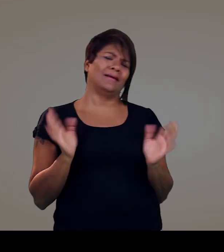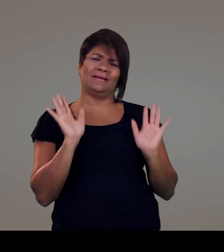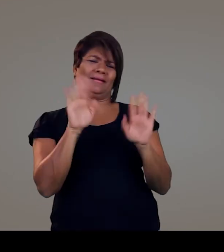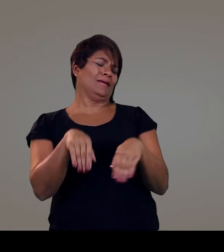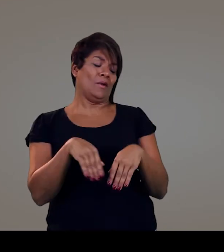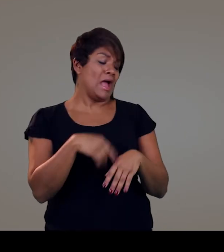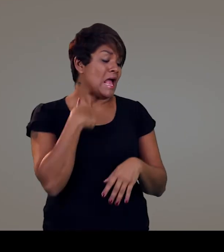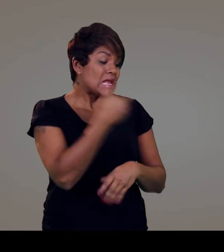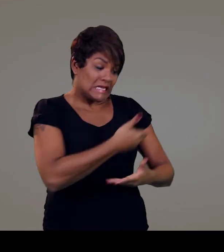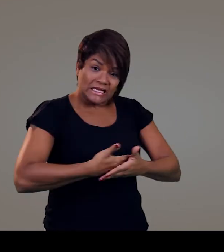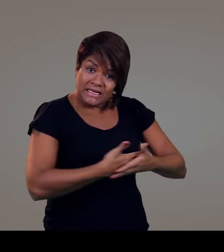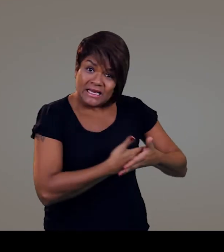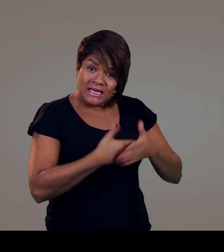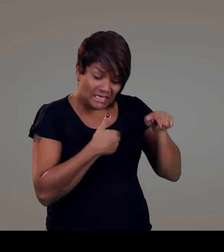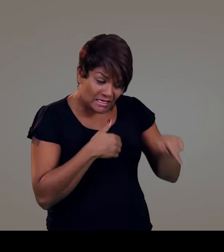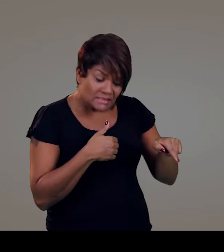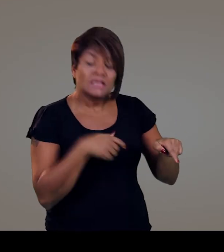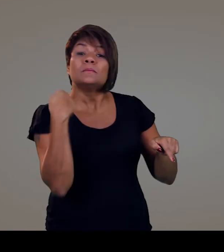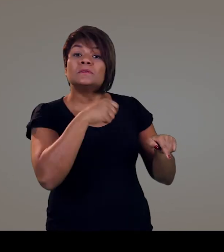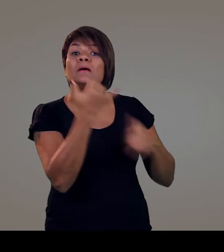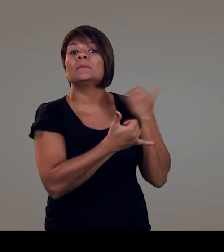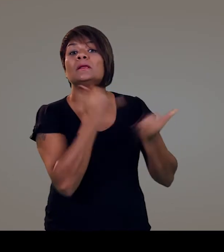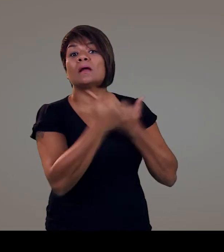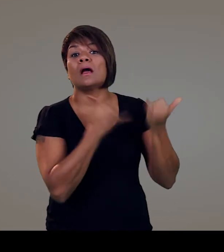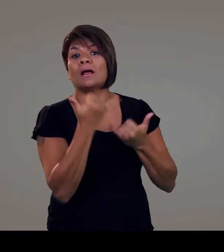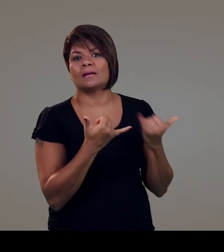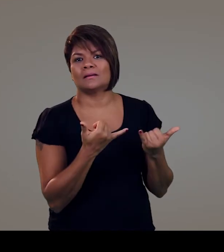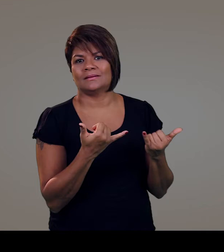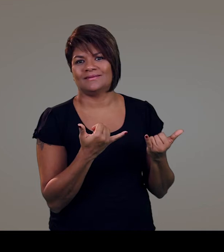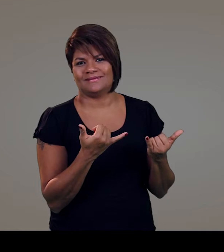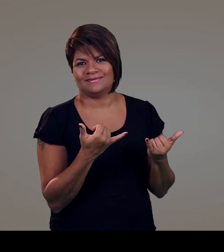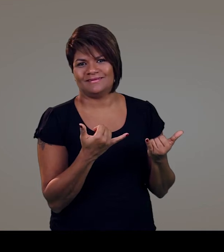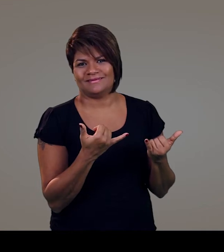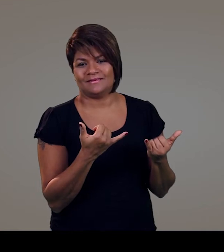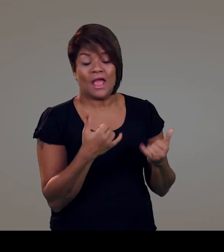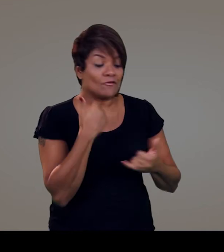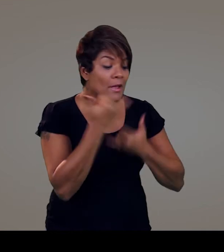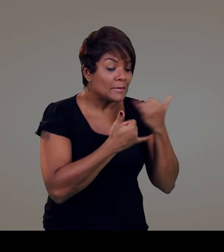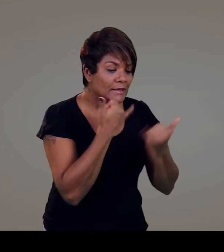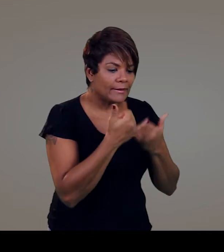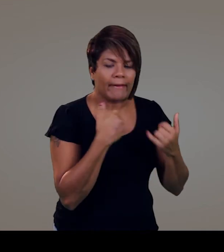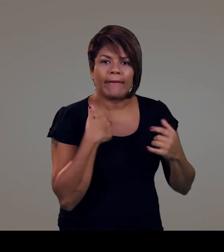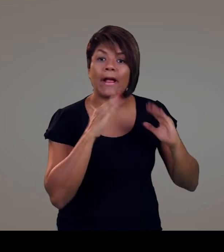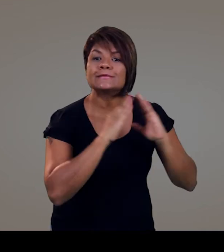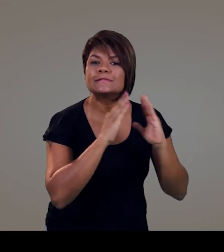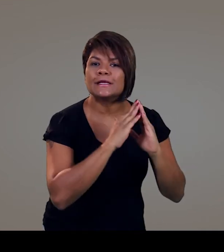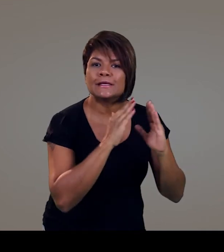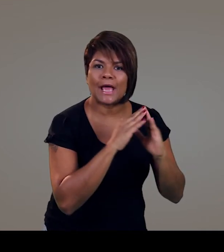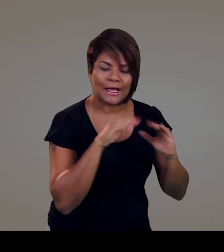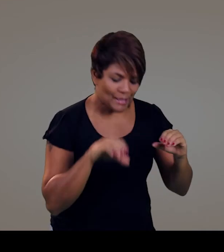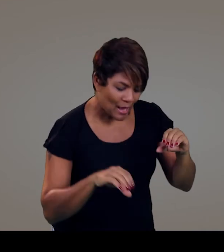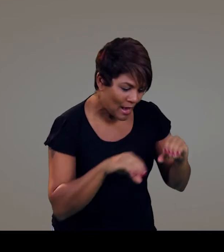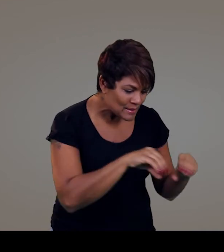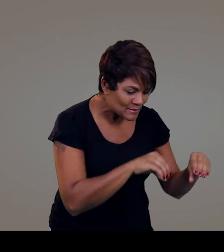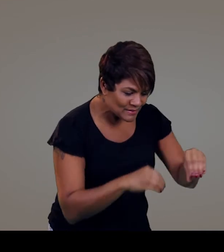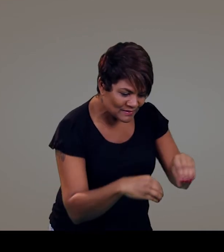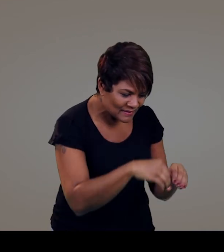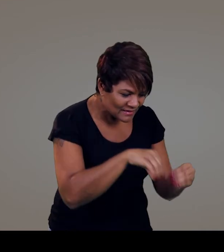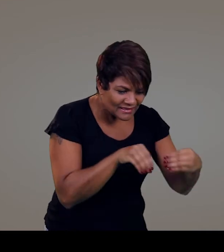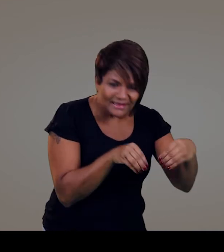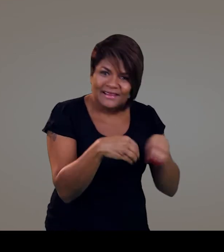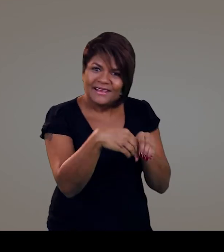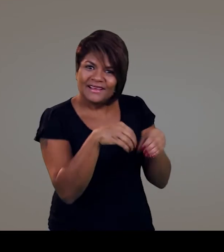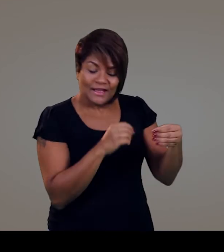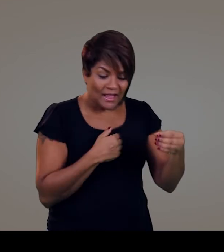com a língua, né? Então ele vai brincar de casinha fazendo uso da língua de sinais, ele